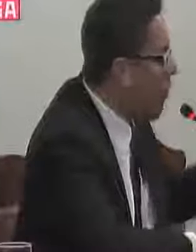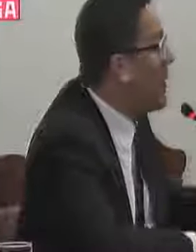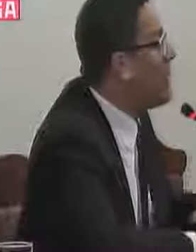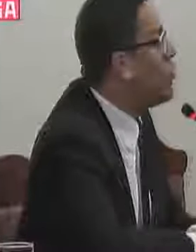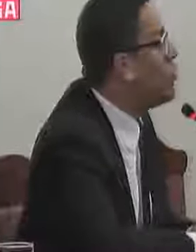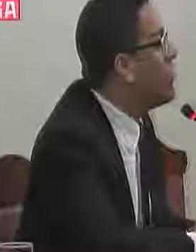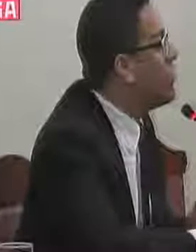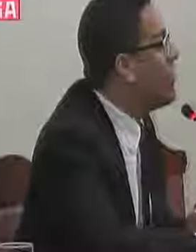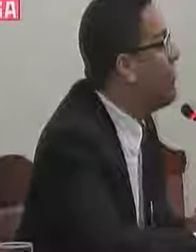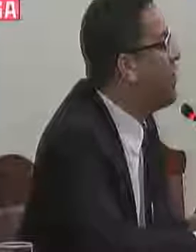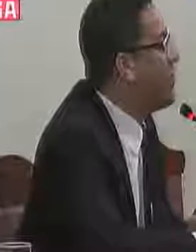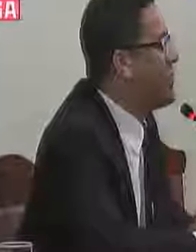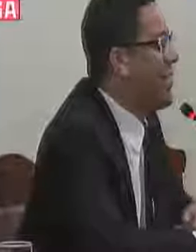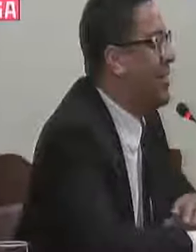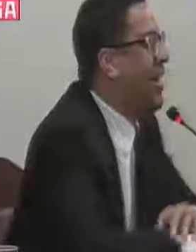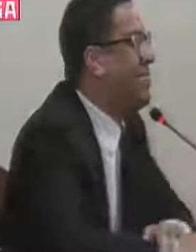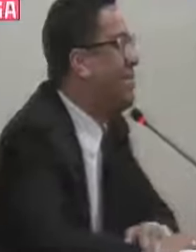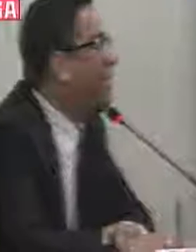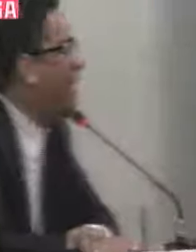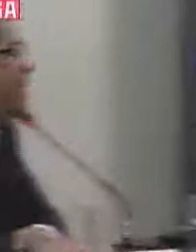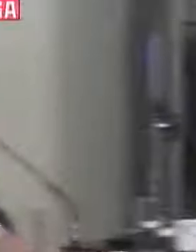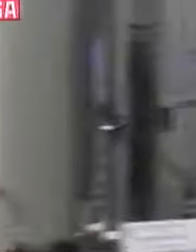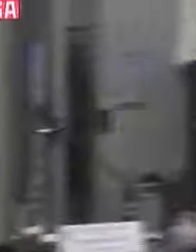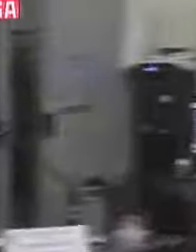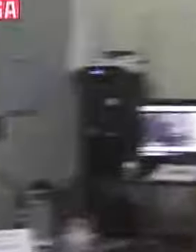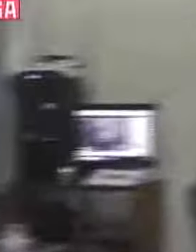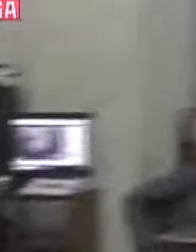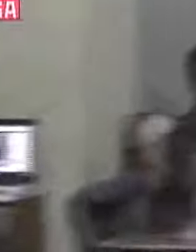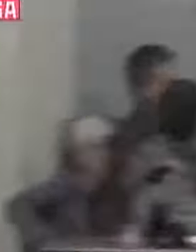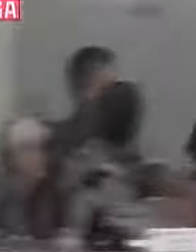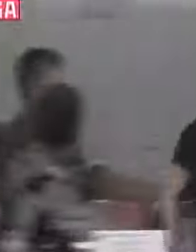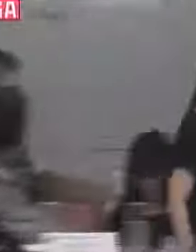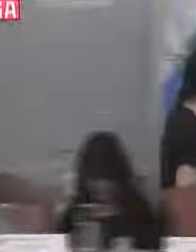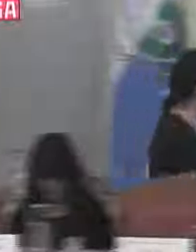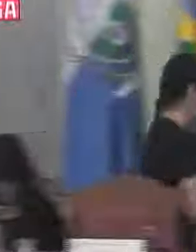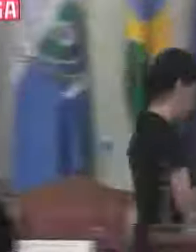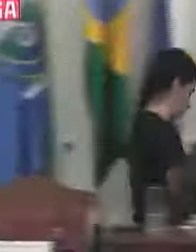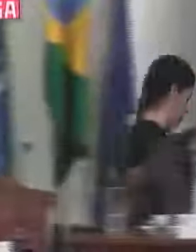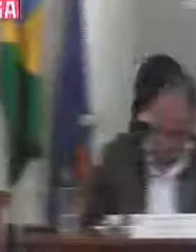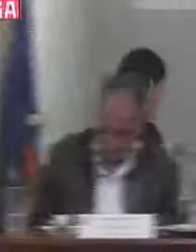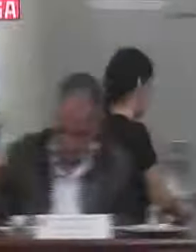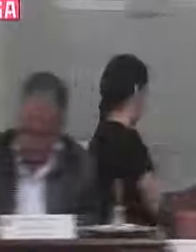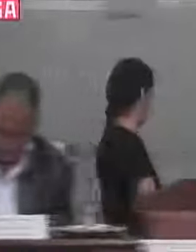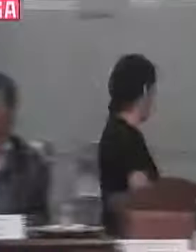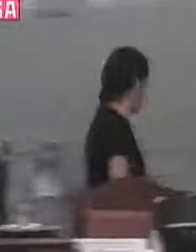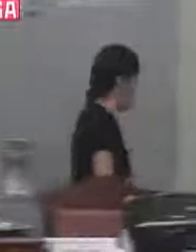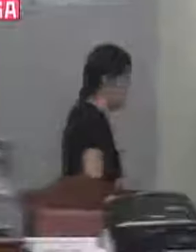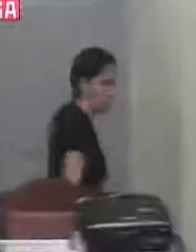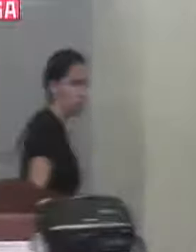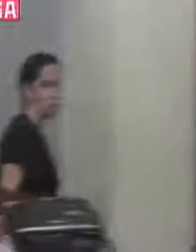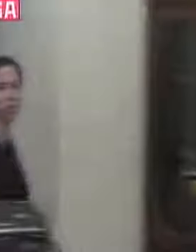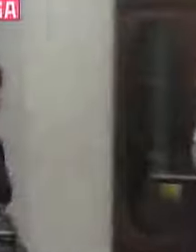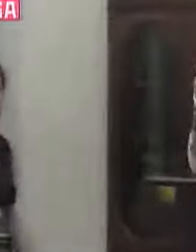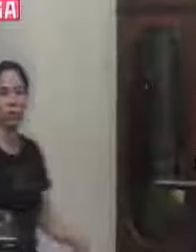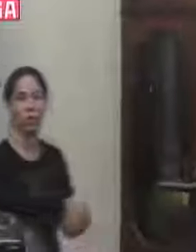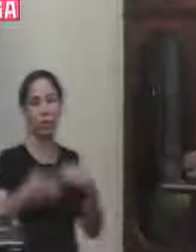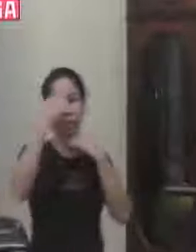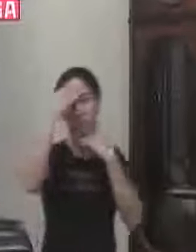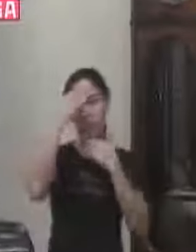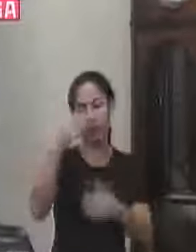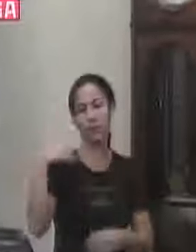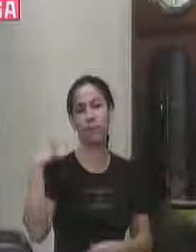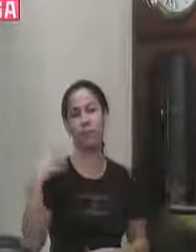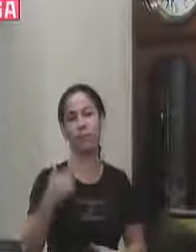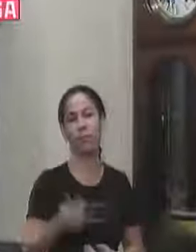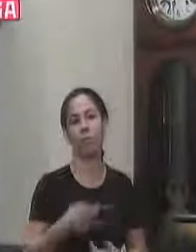combatendo junto esse desafio secretário obrigada obrigada vereador pelas suas palavras a gente tem uma relação muito respeitosa